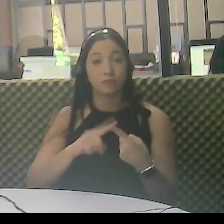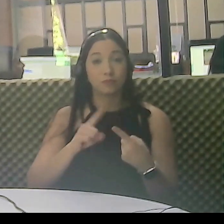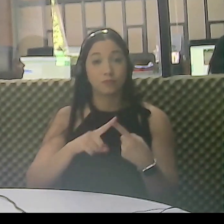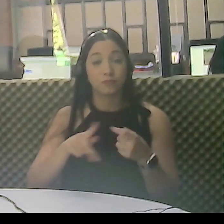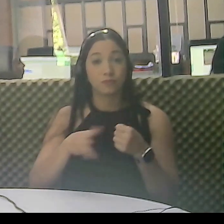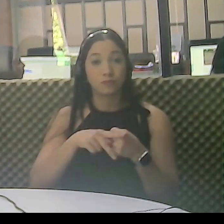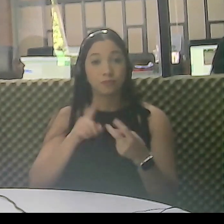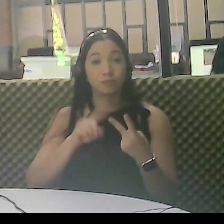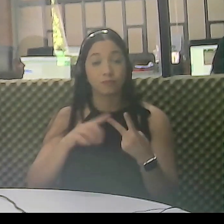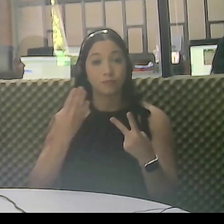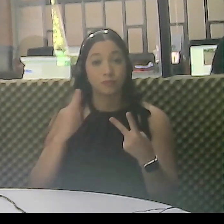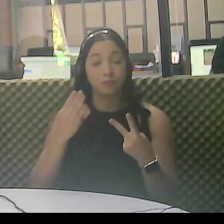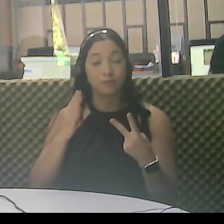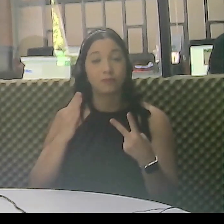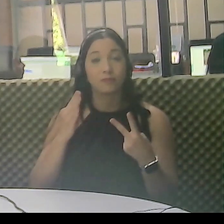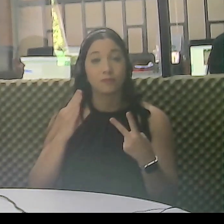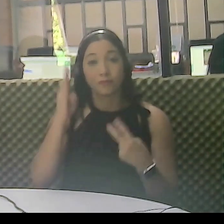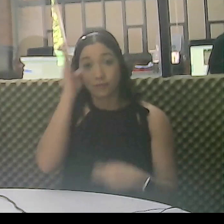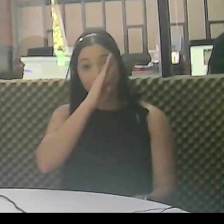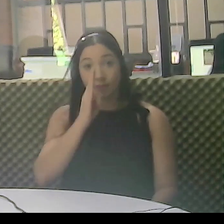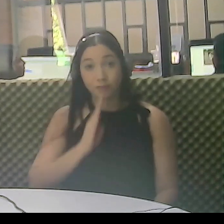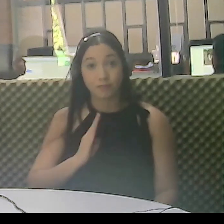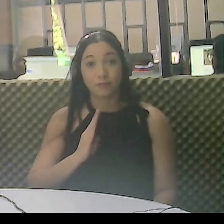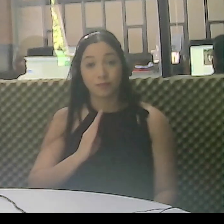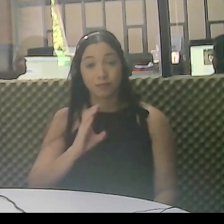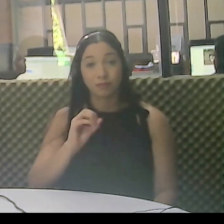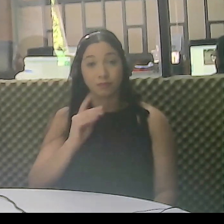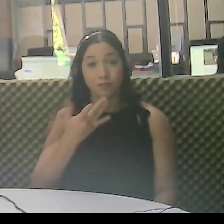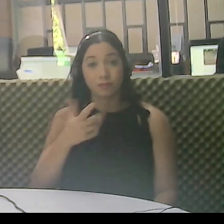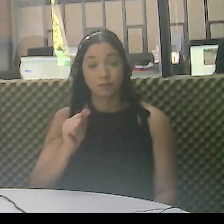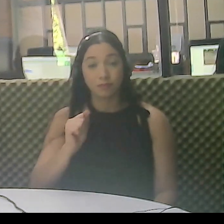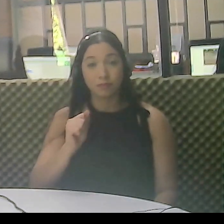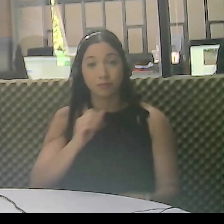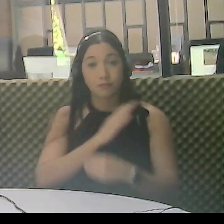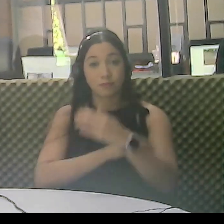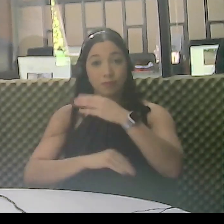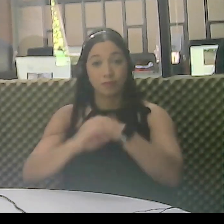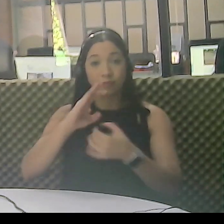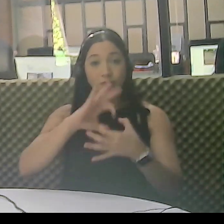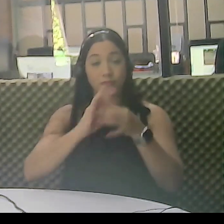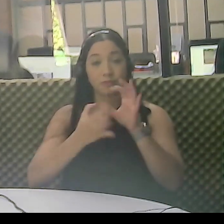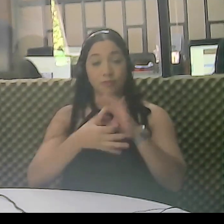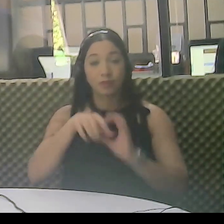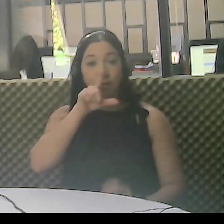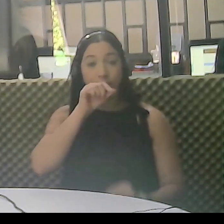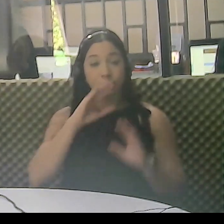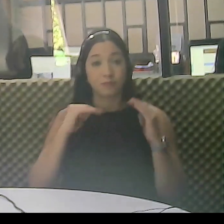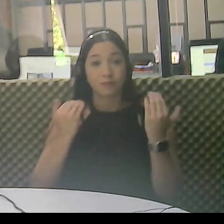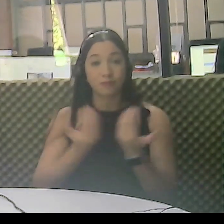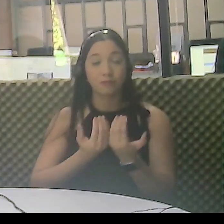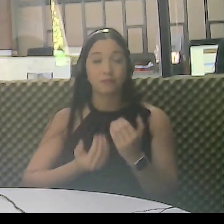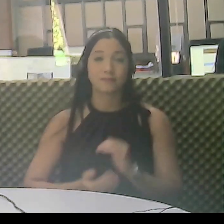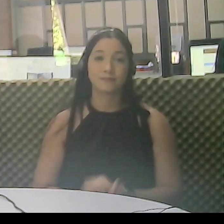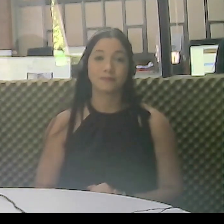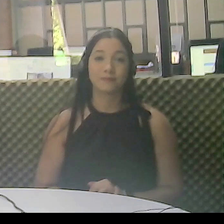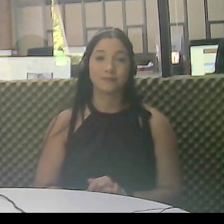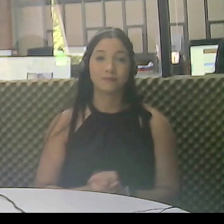prata e uma de bronze no Campeonato Brasileiro de Bocha Paralímpica disputado na Arena Sabiazinho.